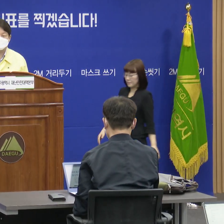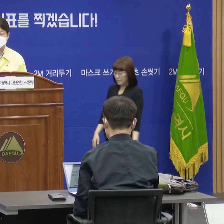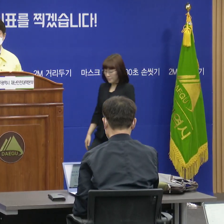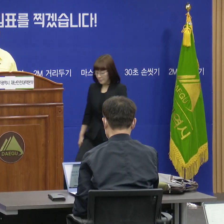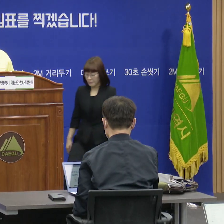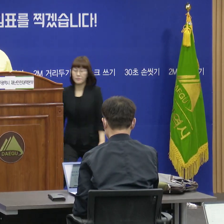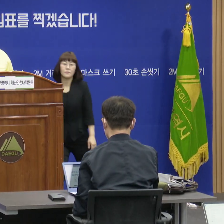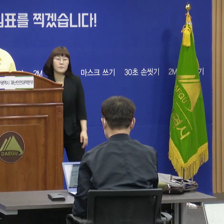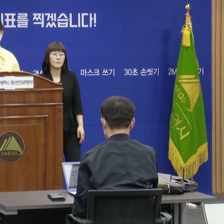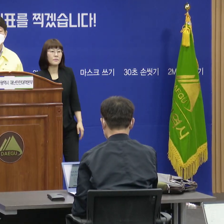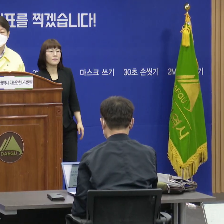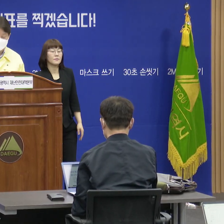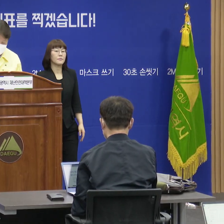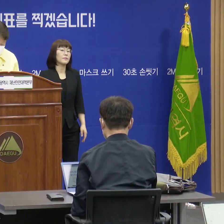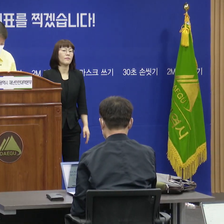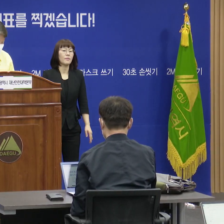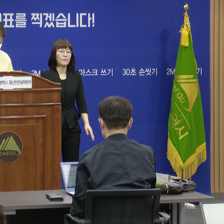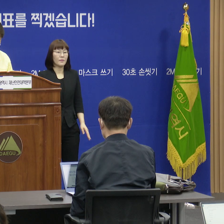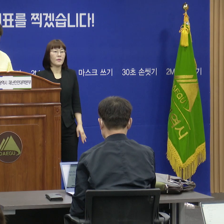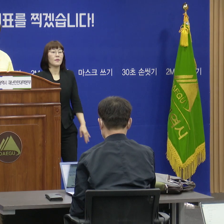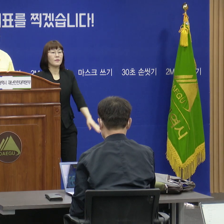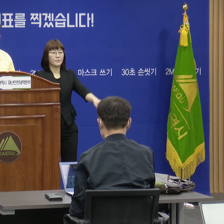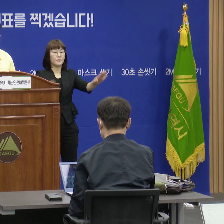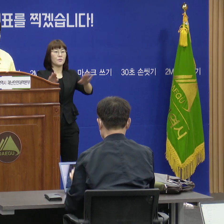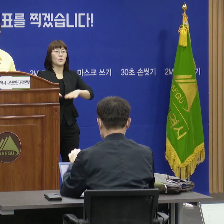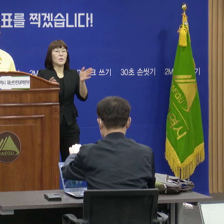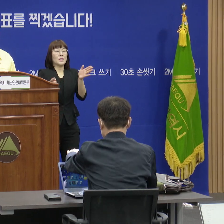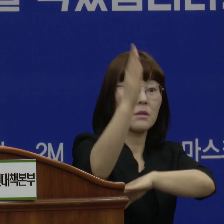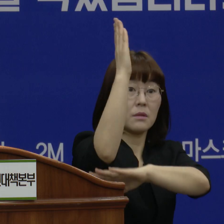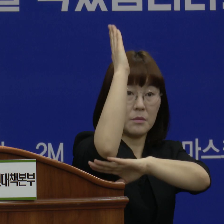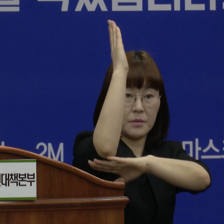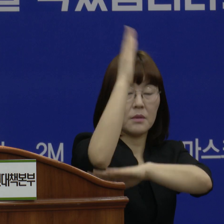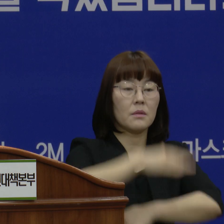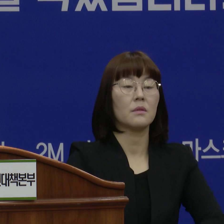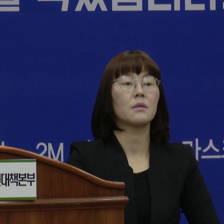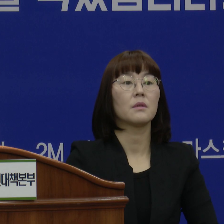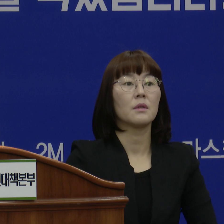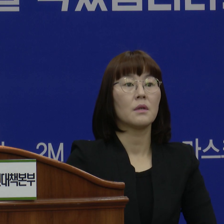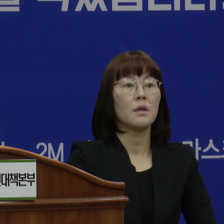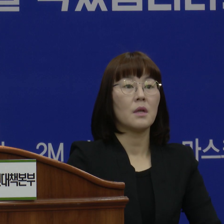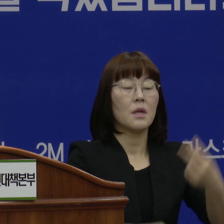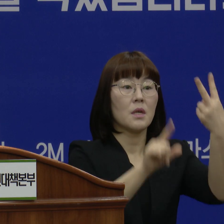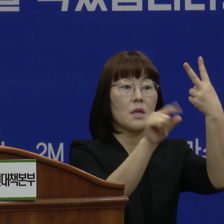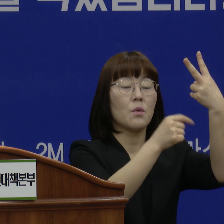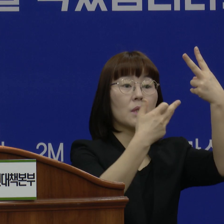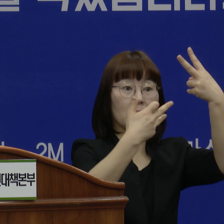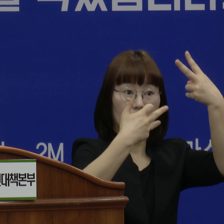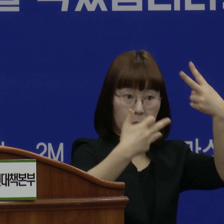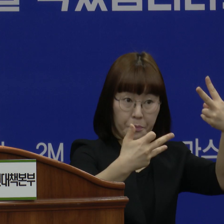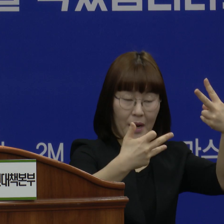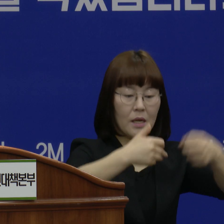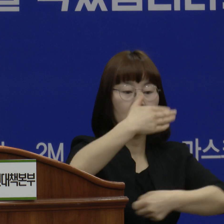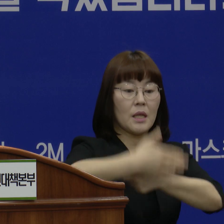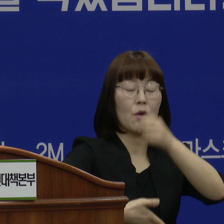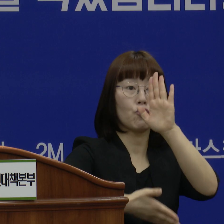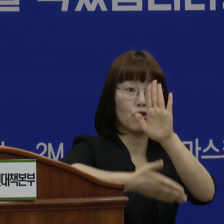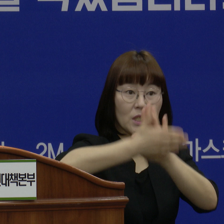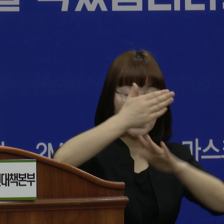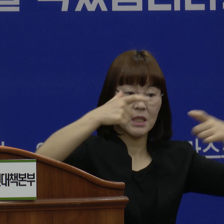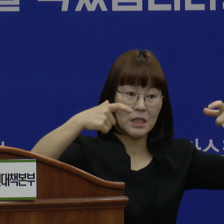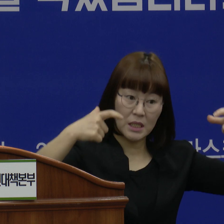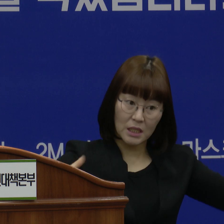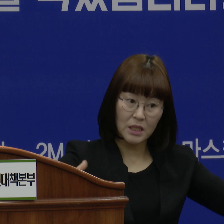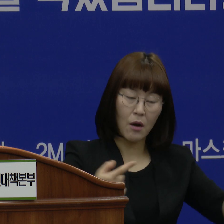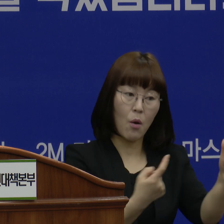주말에 쉬지도 못하고 갑자기 브리핑을 하게 되죠. 지난 2월 18일 우리시 최초로